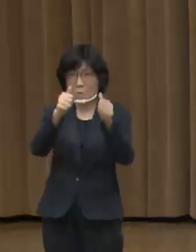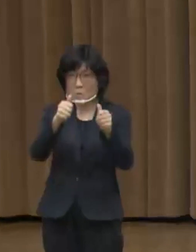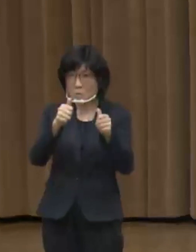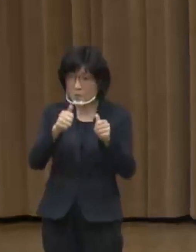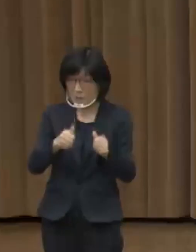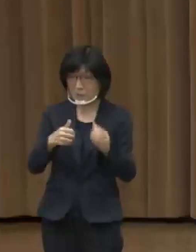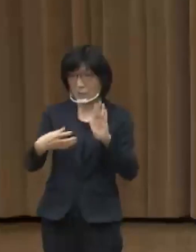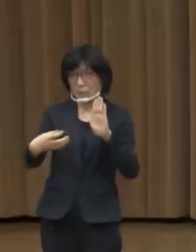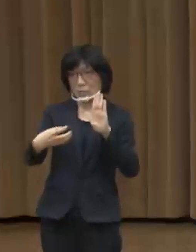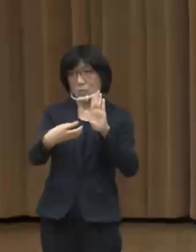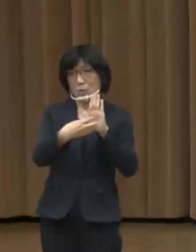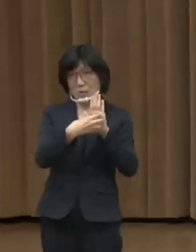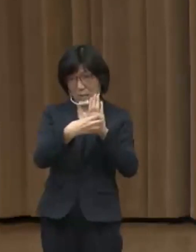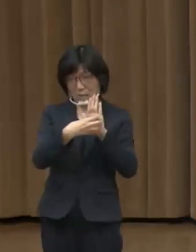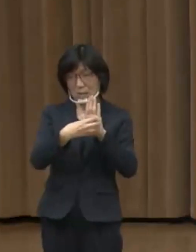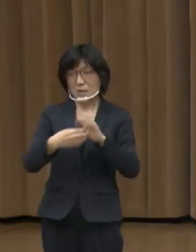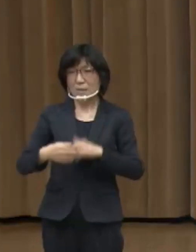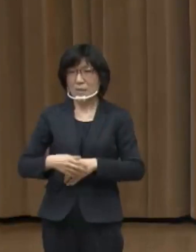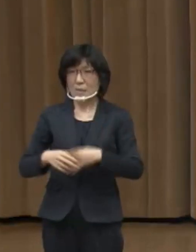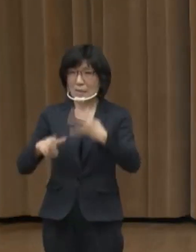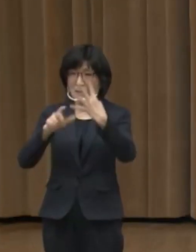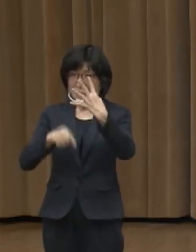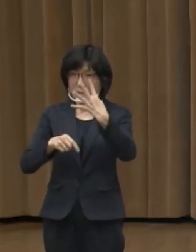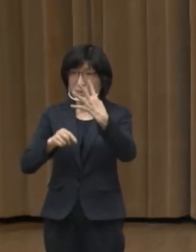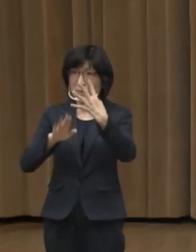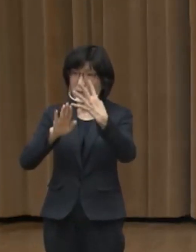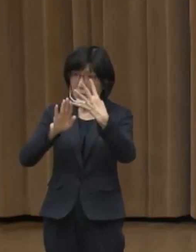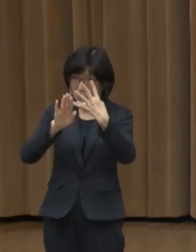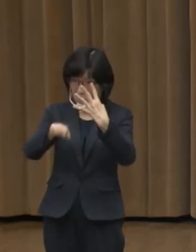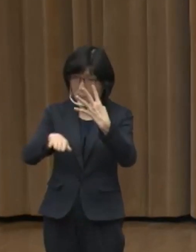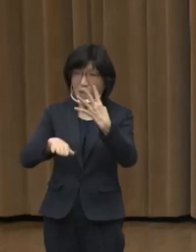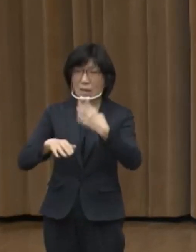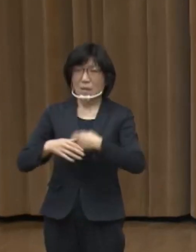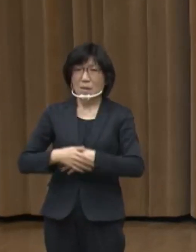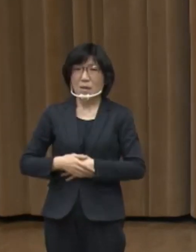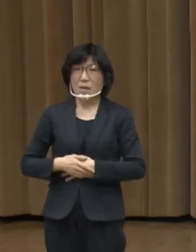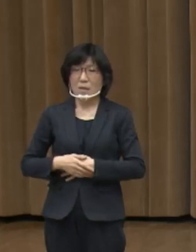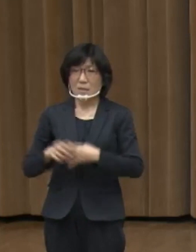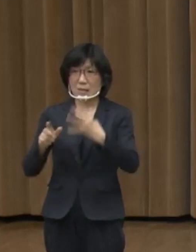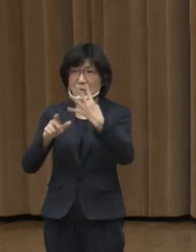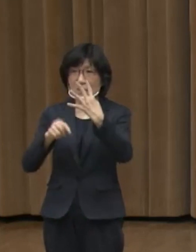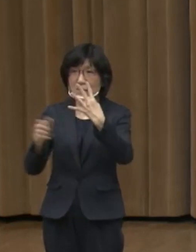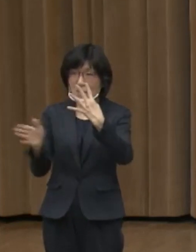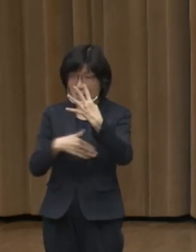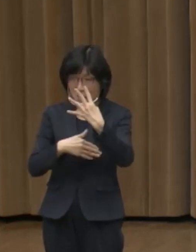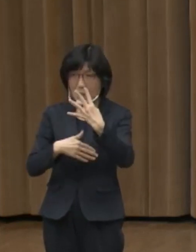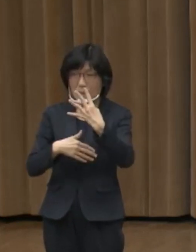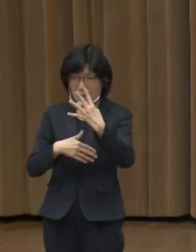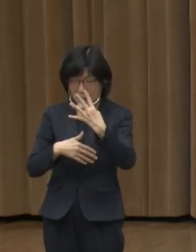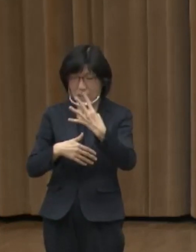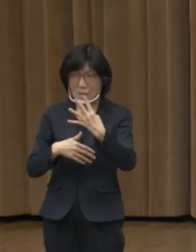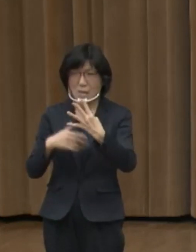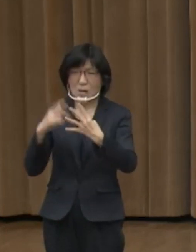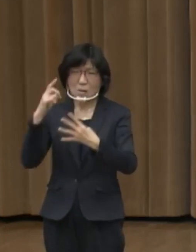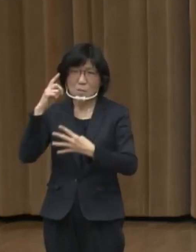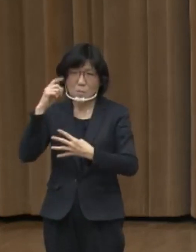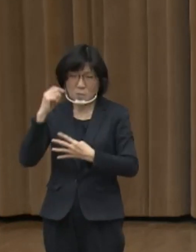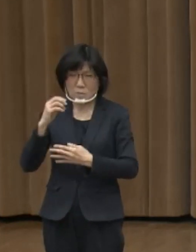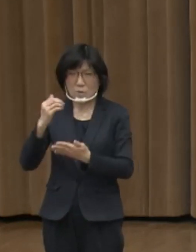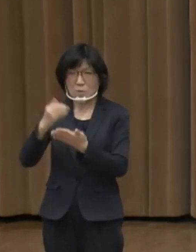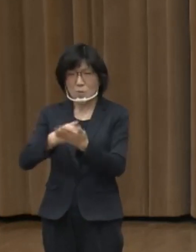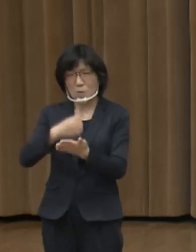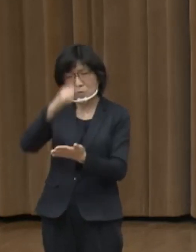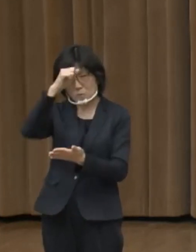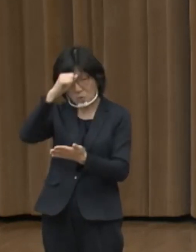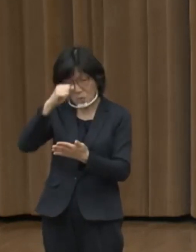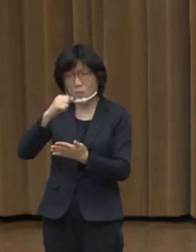開をさせていただいた上で、4月以降に後遺症外来を実施する医療機関を募集